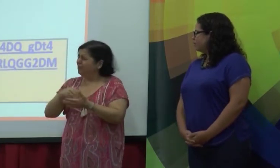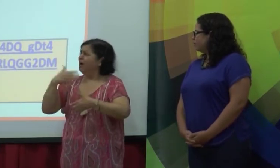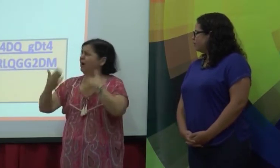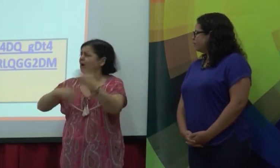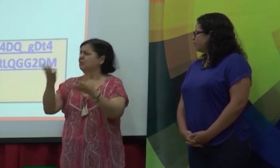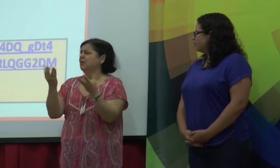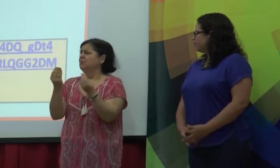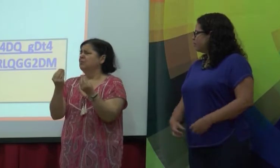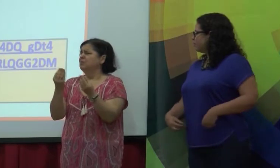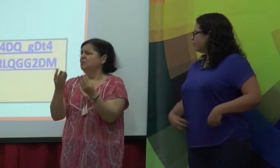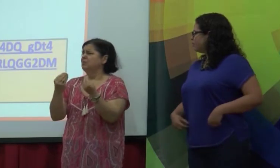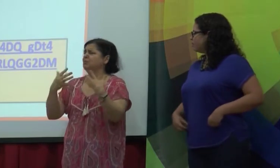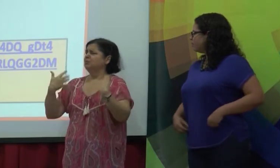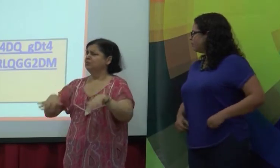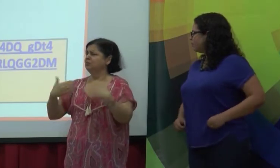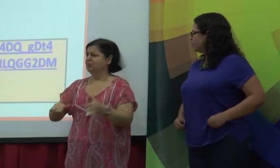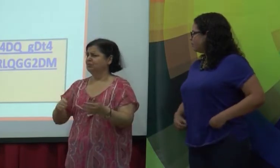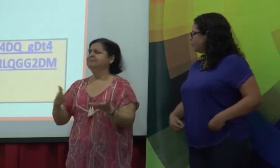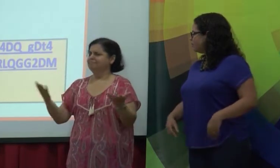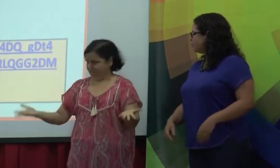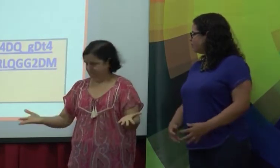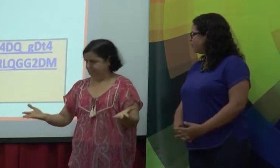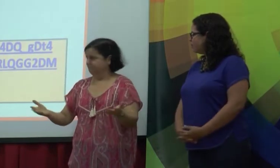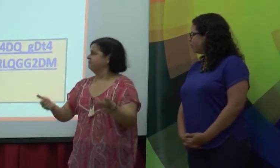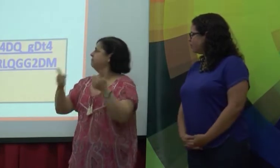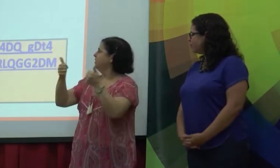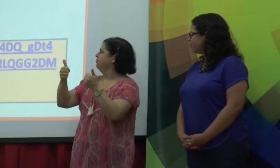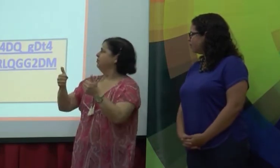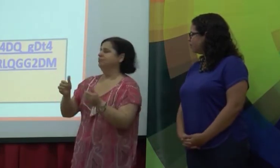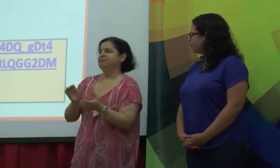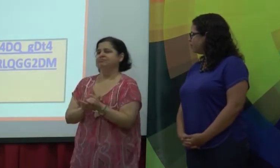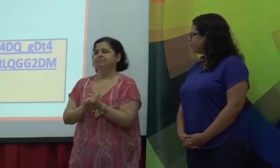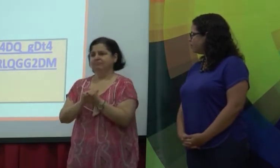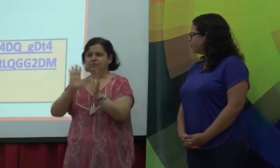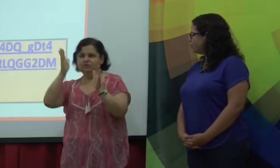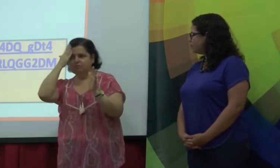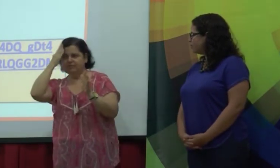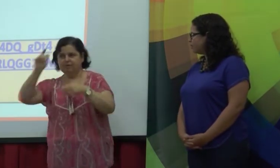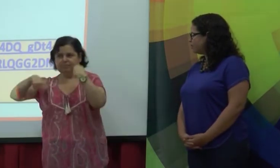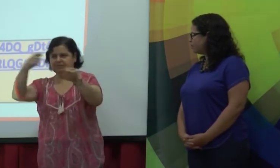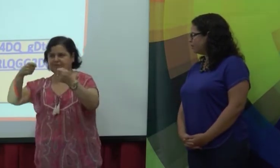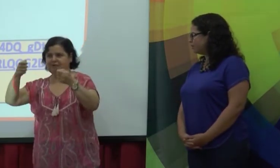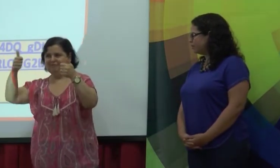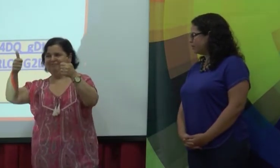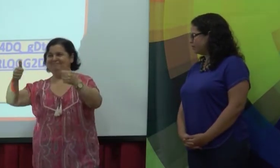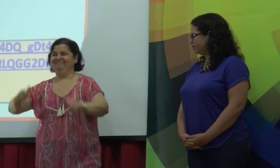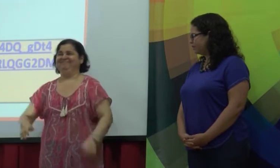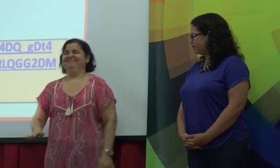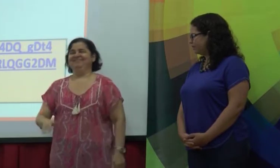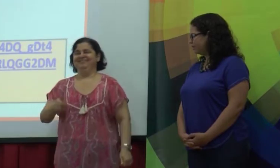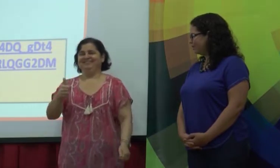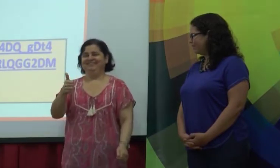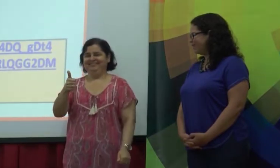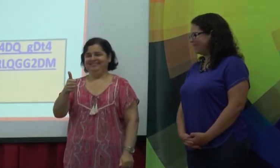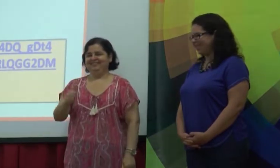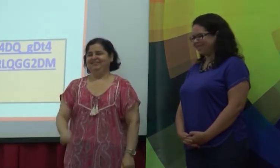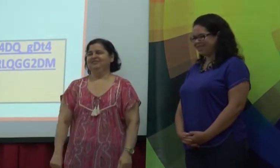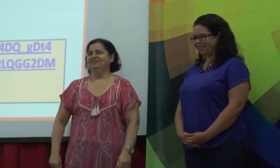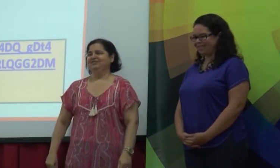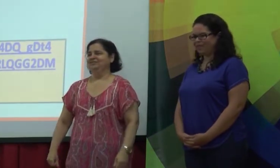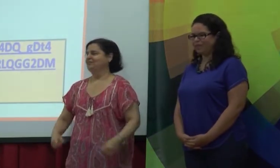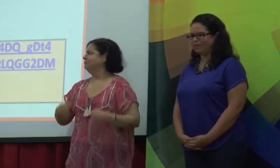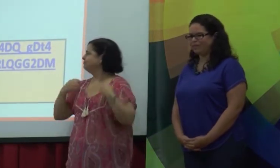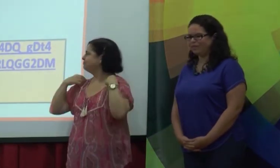de um grupo sul que vem estudando esses sinais já há algum tempo. só para explicar um pouquinho os sinais,